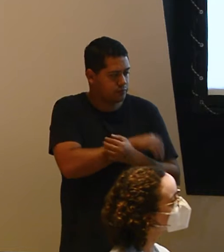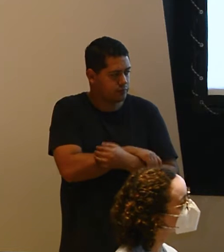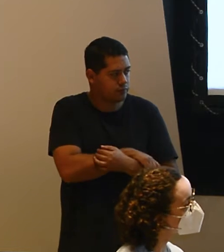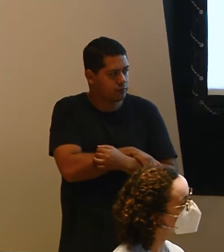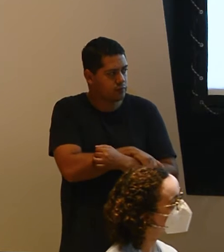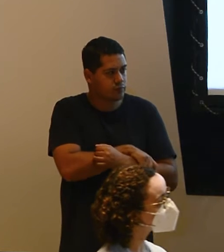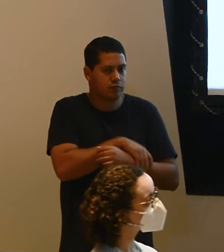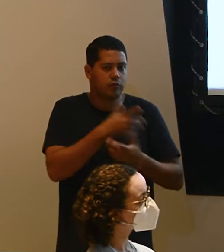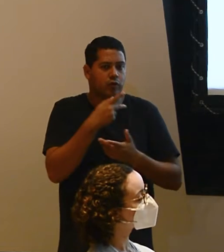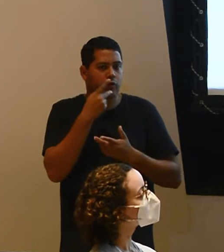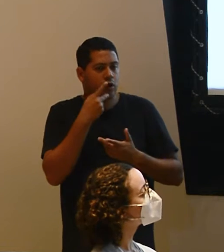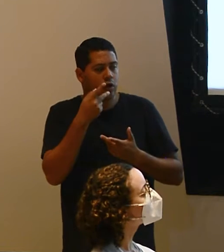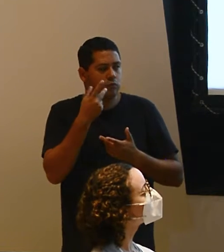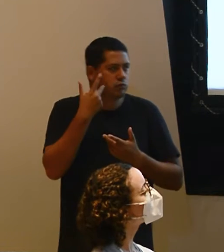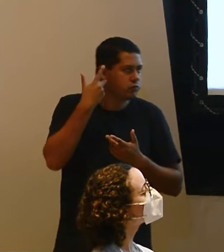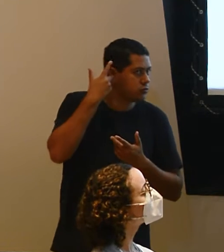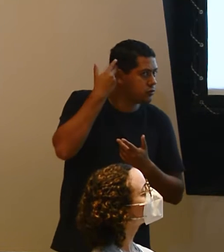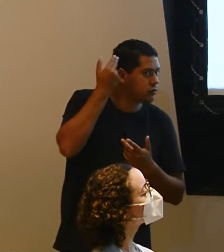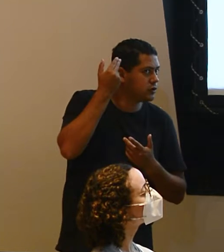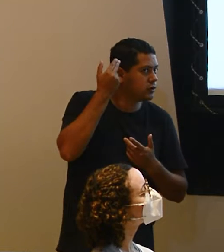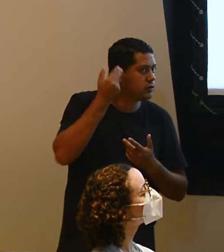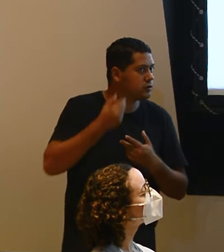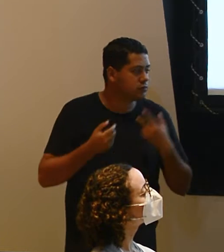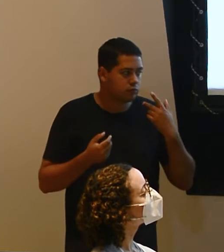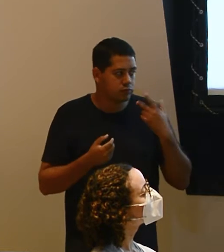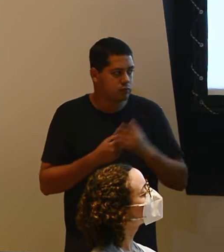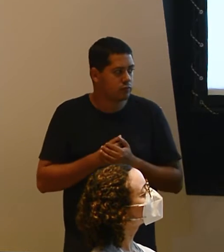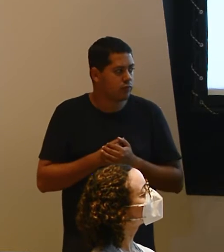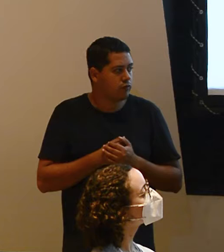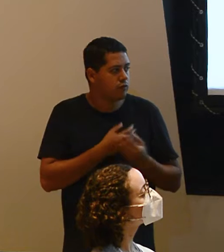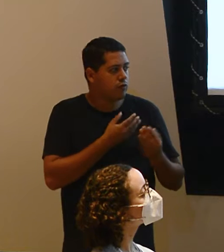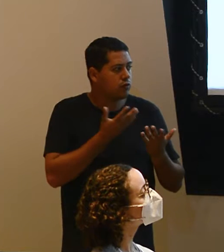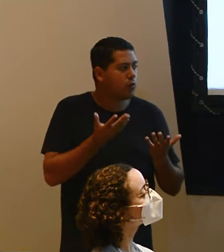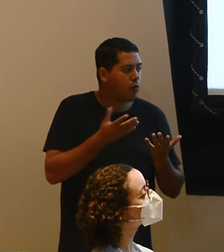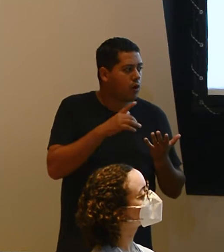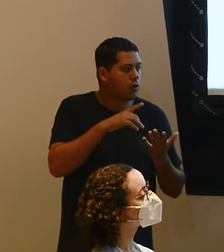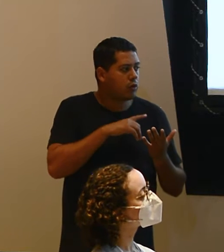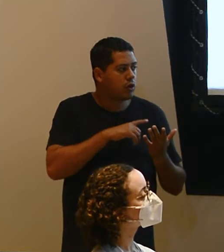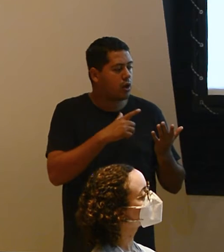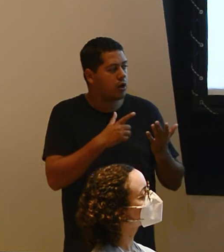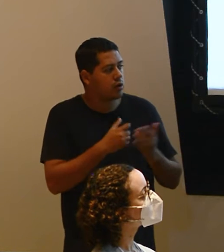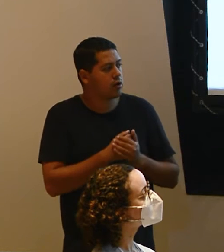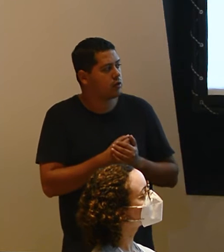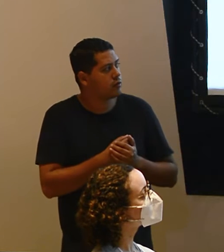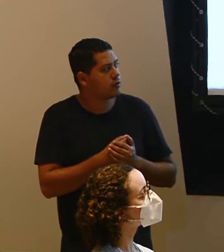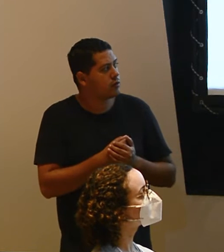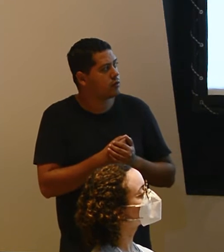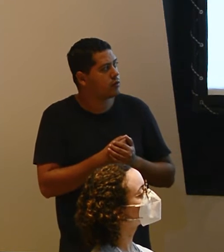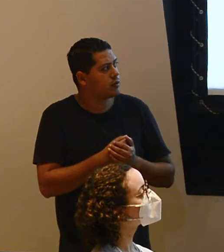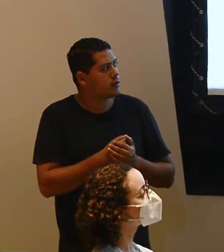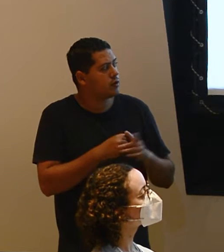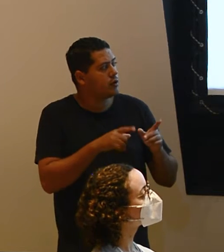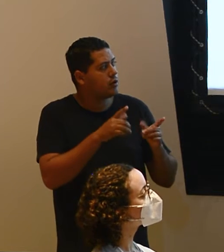gente fala cirurgia de ouvido, essas próteses de reconstrução, quando é que elas estão indicadas? As ativas